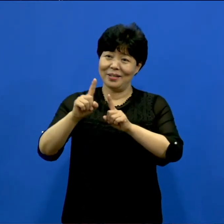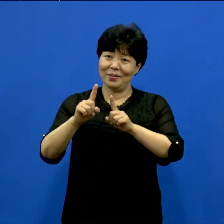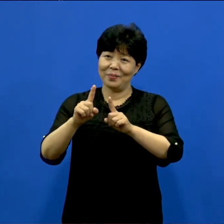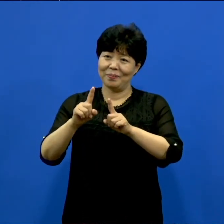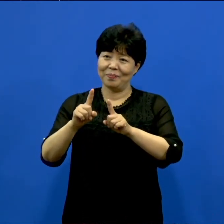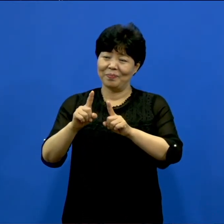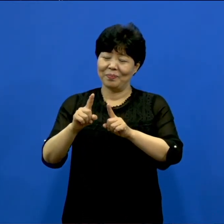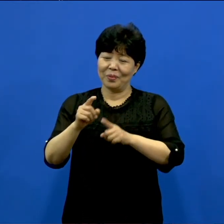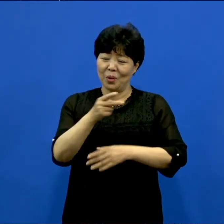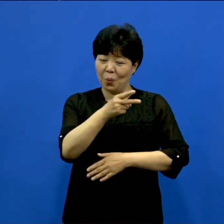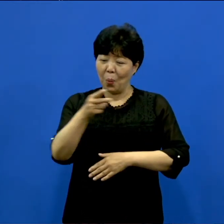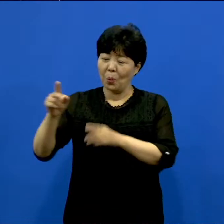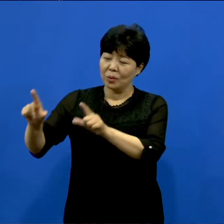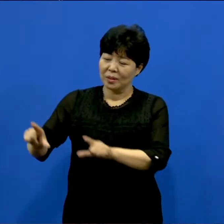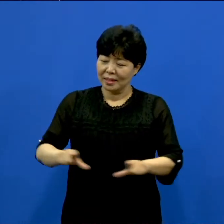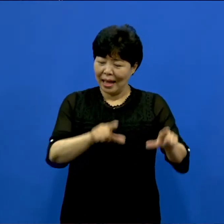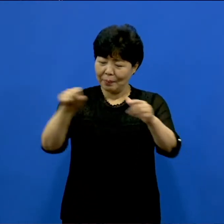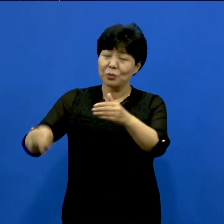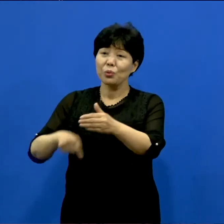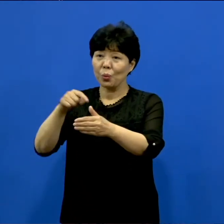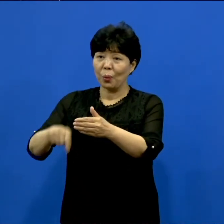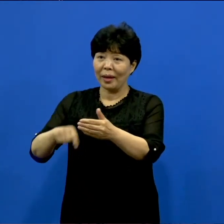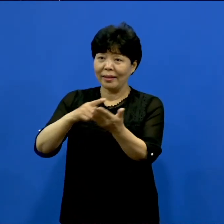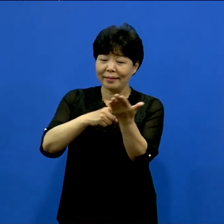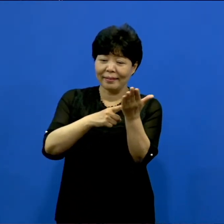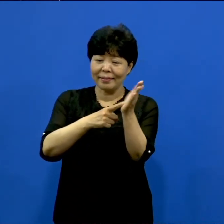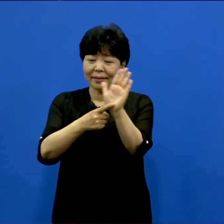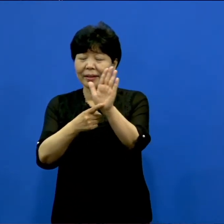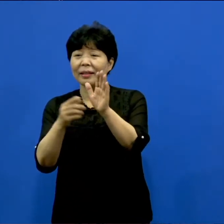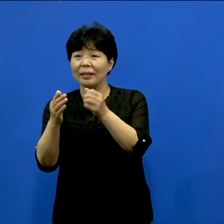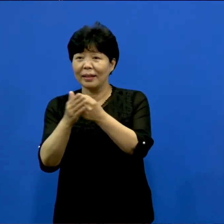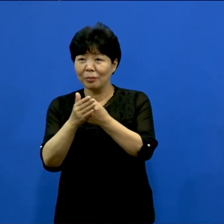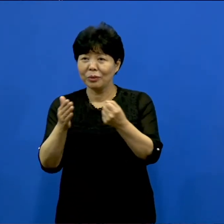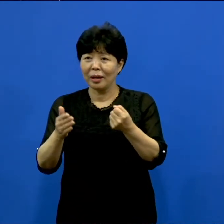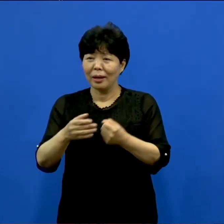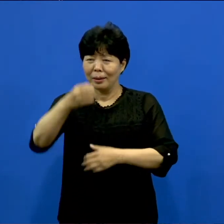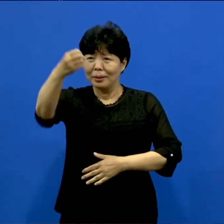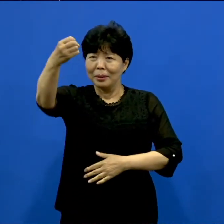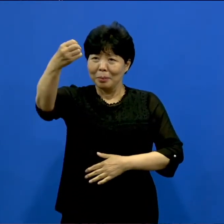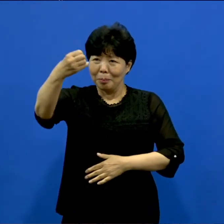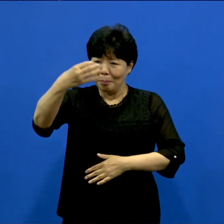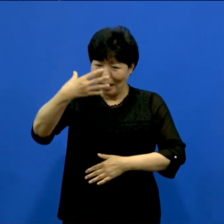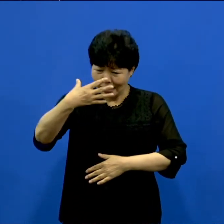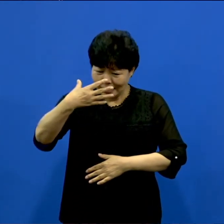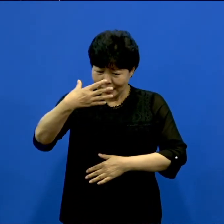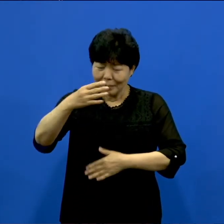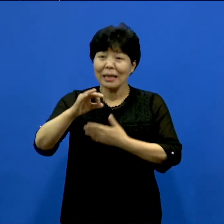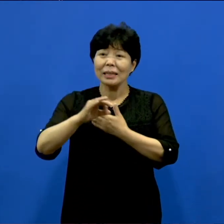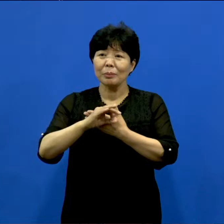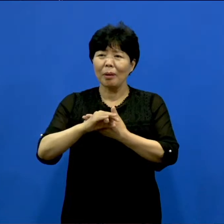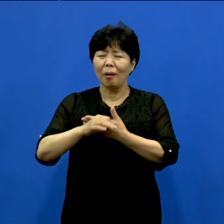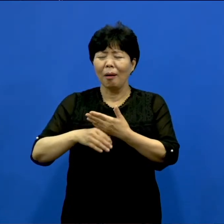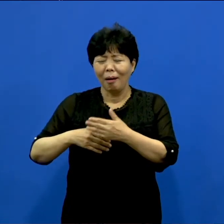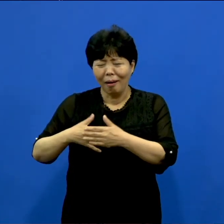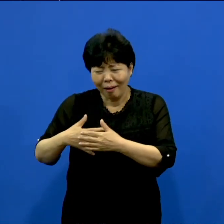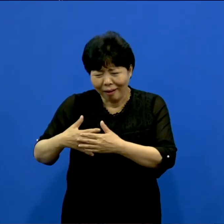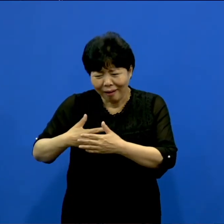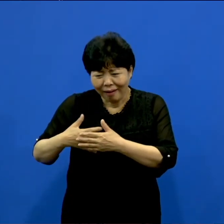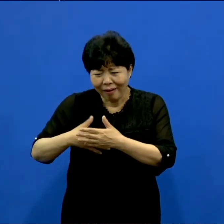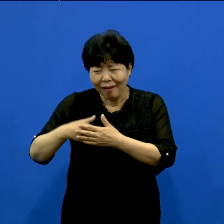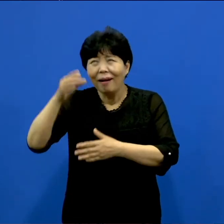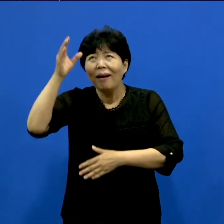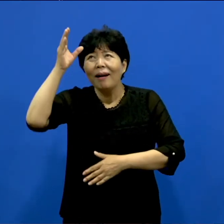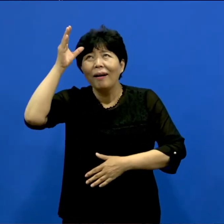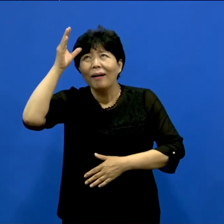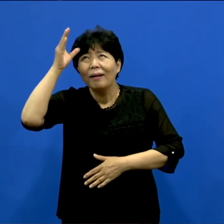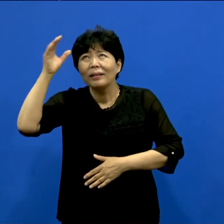말씀이 현실화된다는 것이기 때문에 그 말씀을 받을 때 흥분이 되는 거예요. 기대감이 고조되는 것입니다.